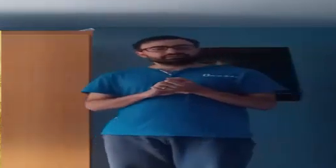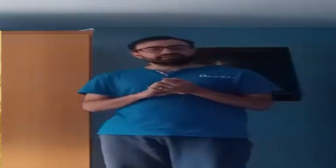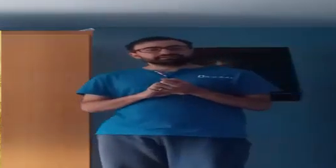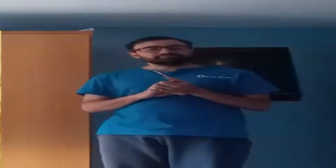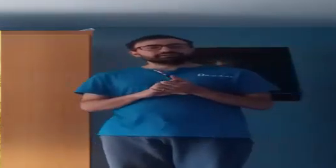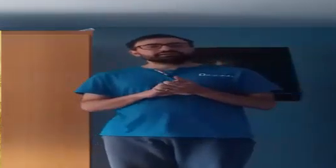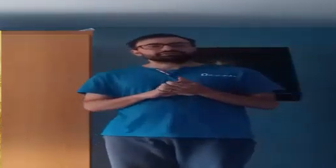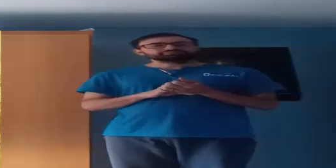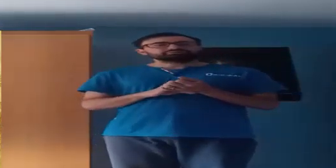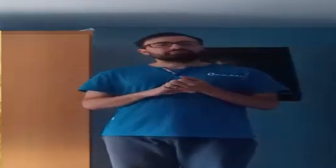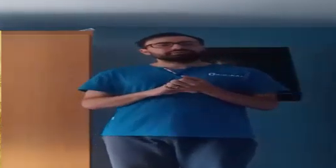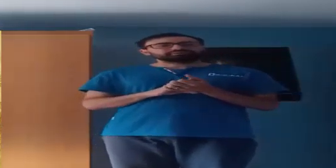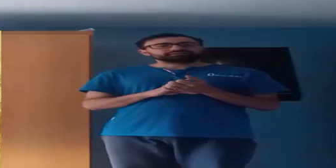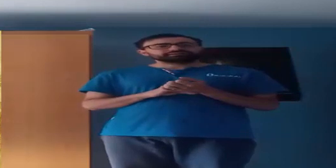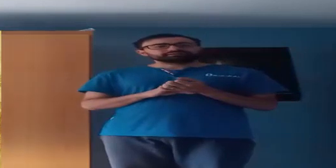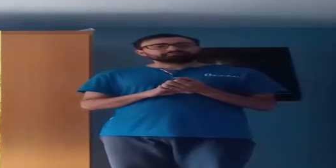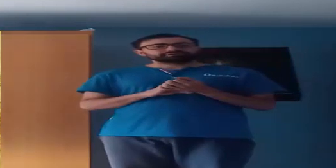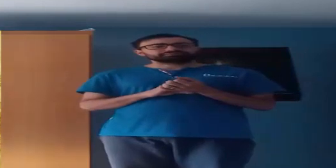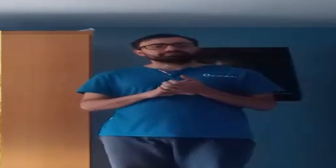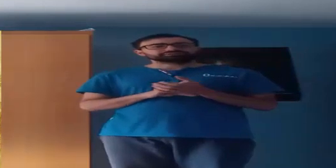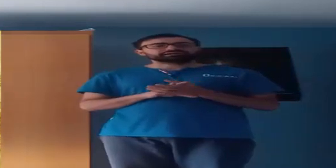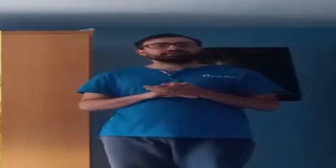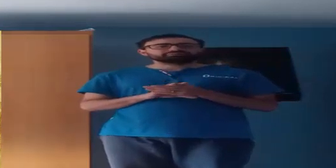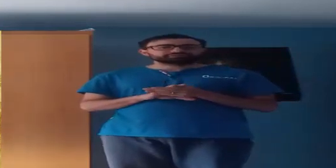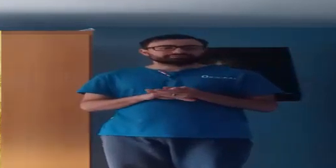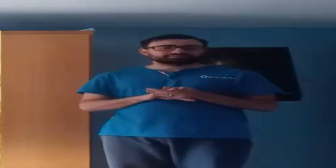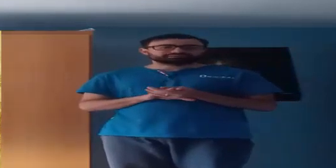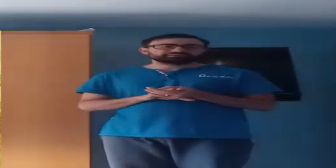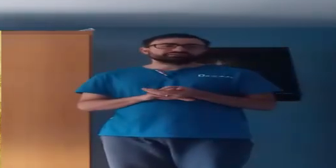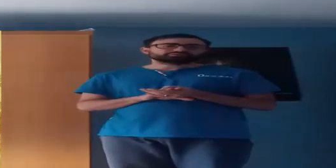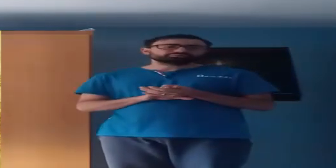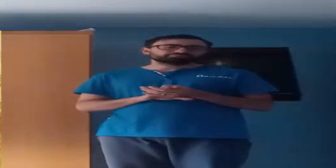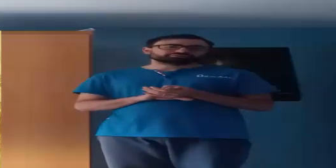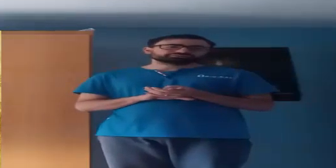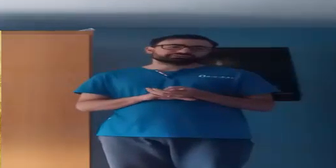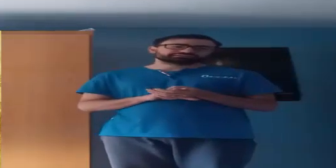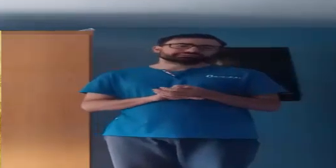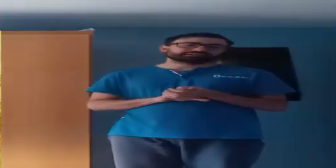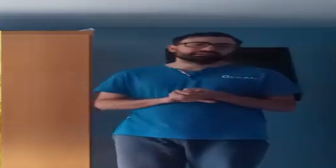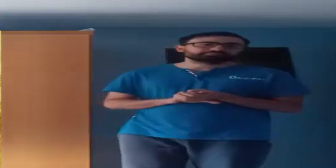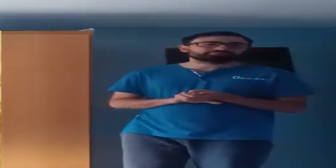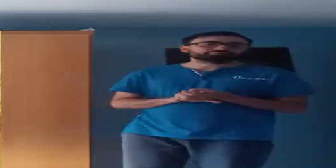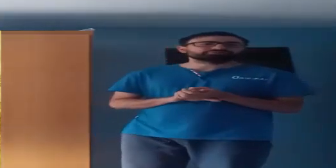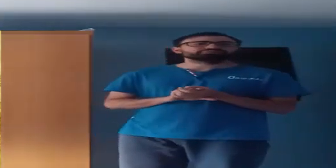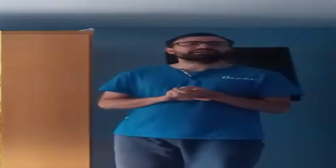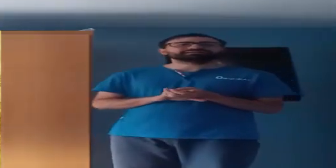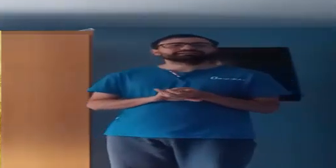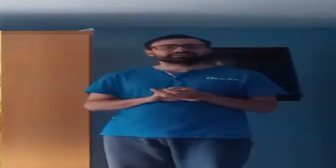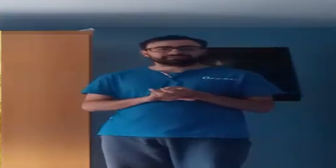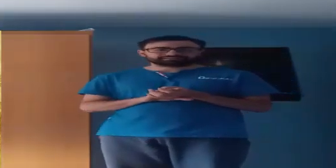y allí ve a su joven y preciosa Eurídice, y juntos están ahí por toda la